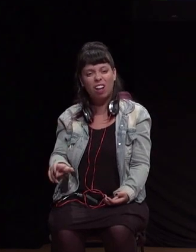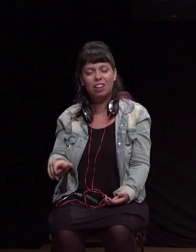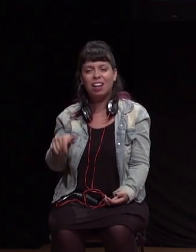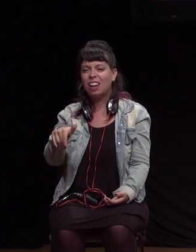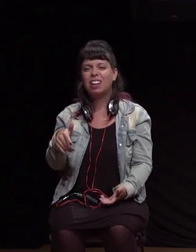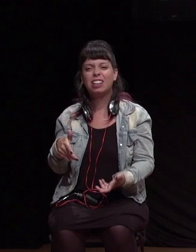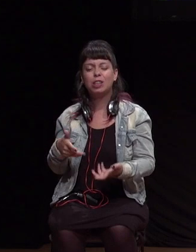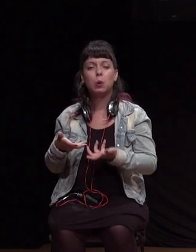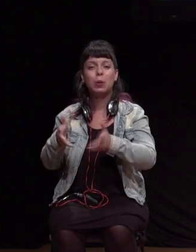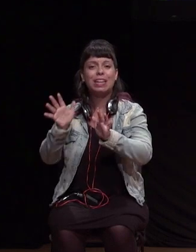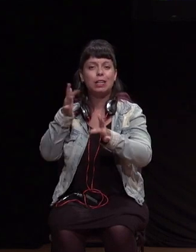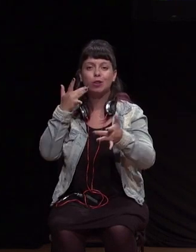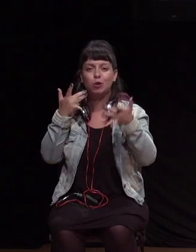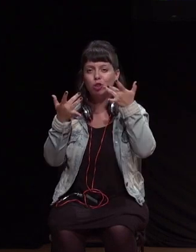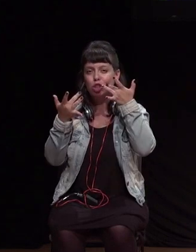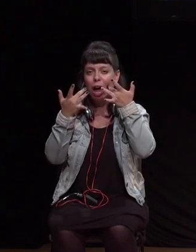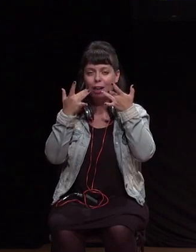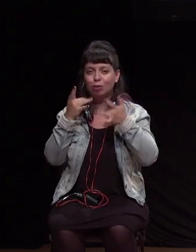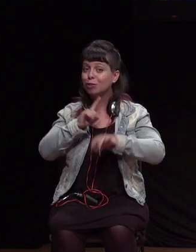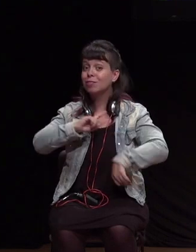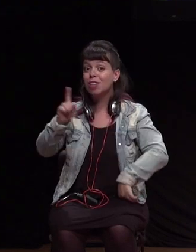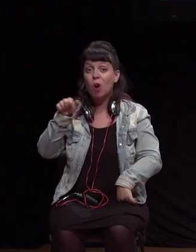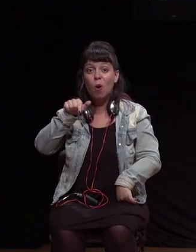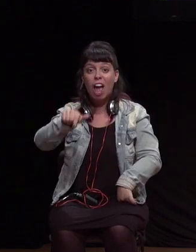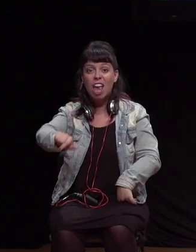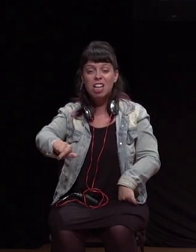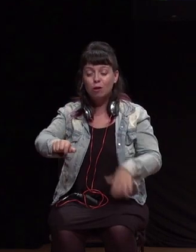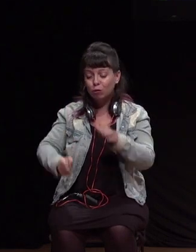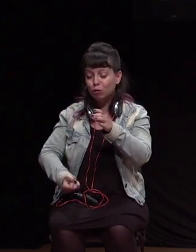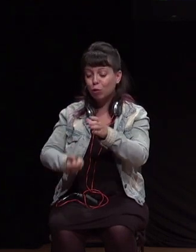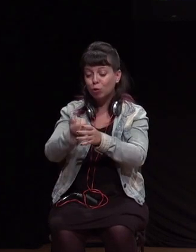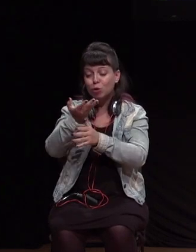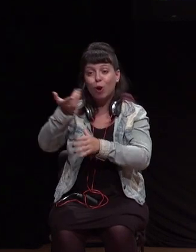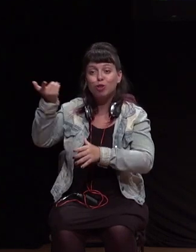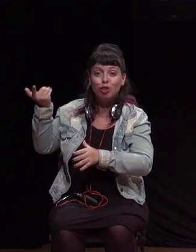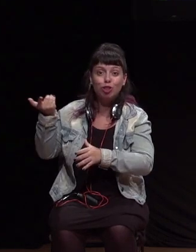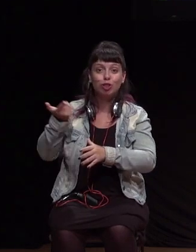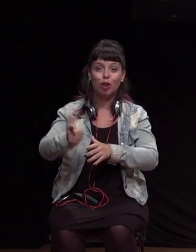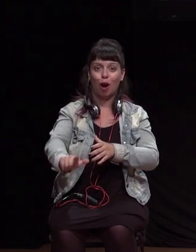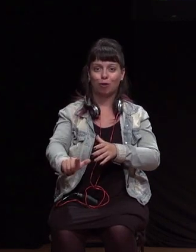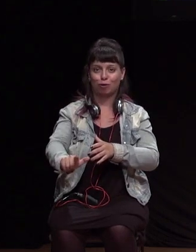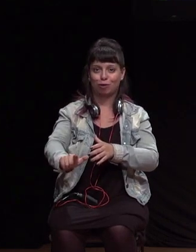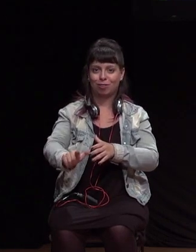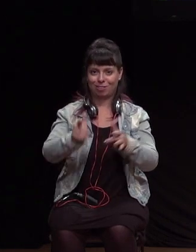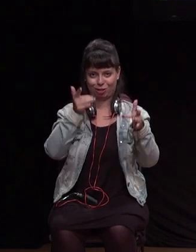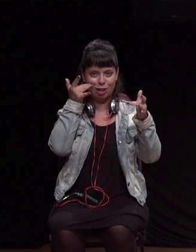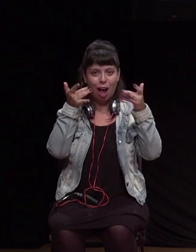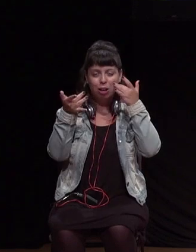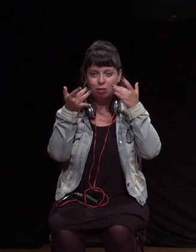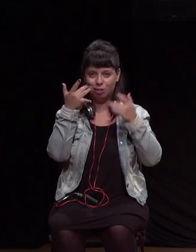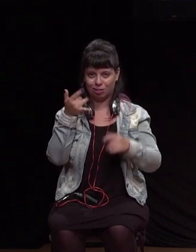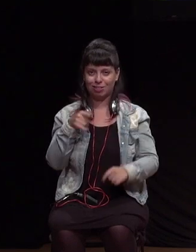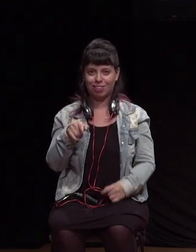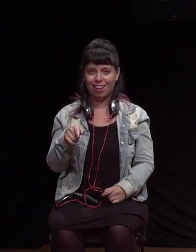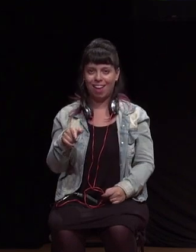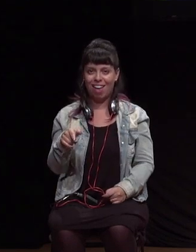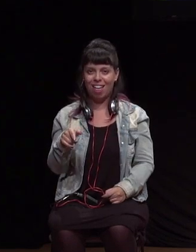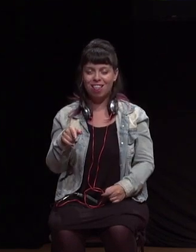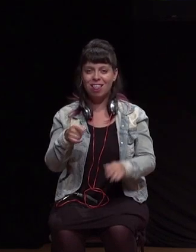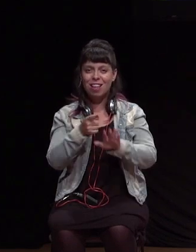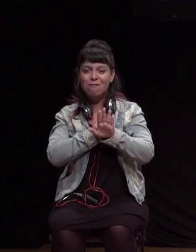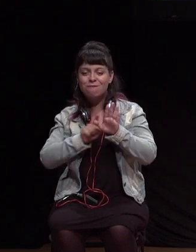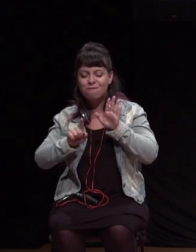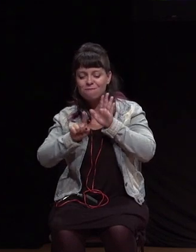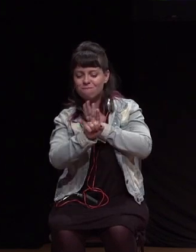contrário, ele refundou o teatro, né? Muita gente diz, olha, os vanguardistas tinham uma crítica mais ácida, e eles